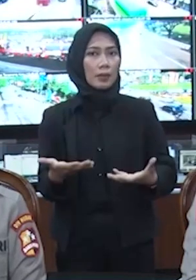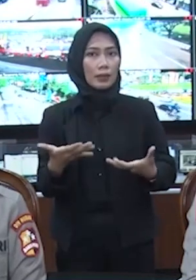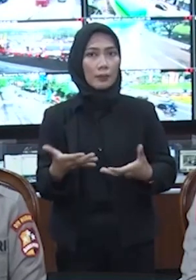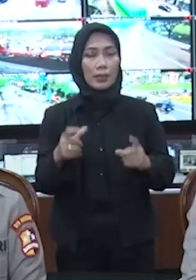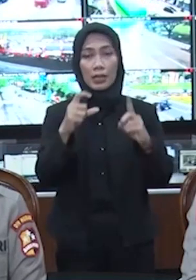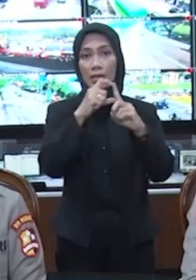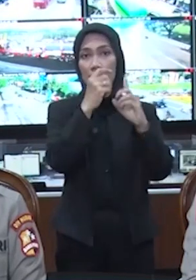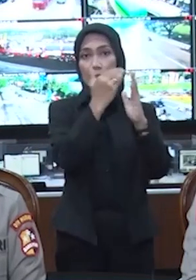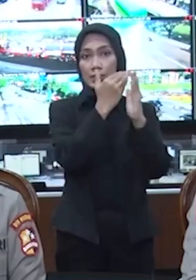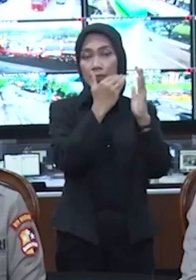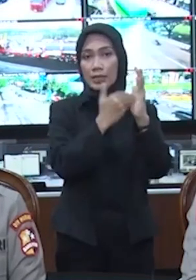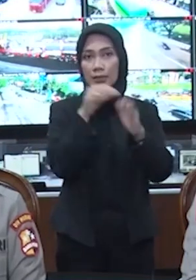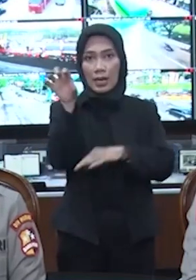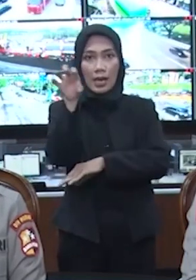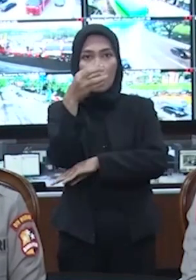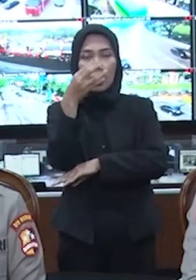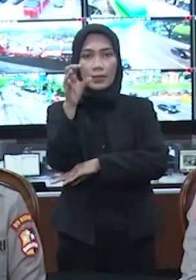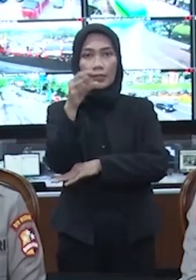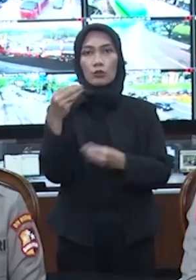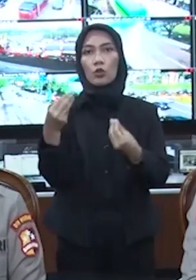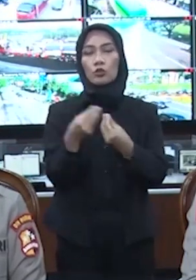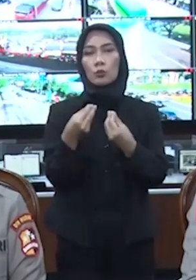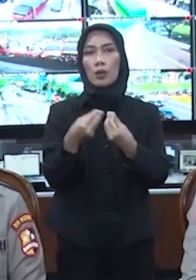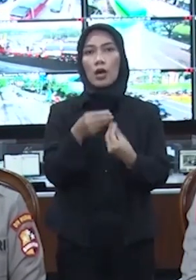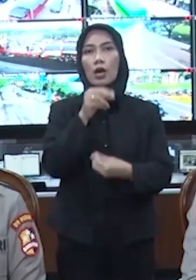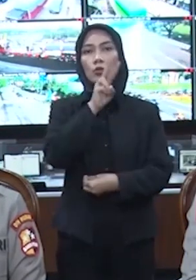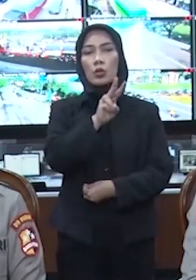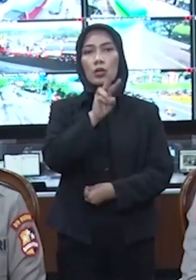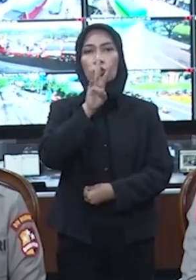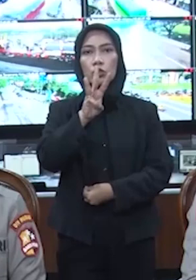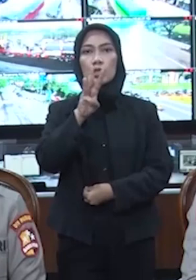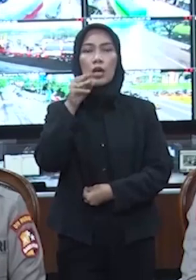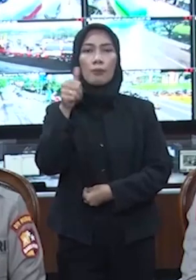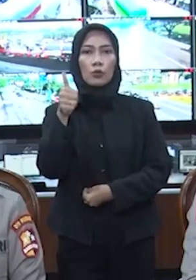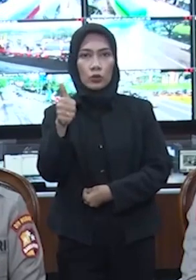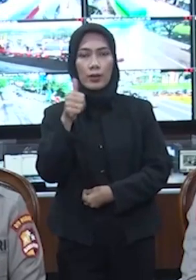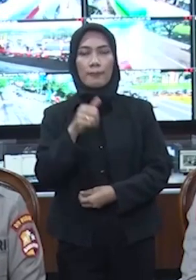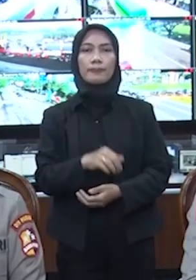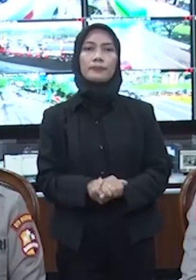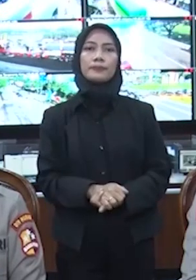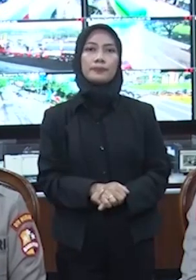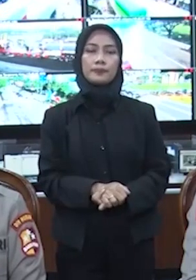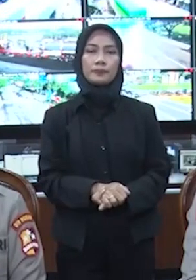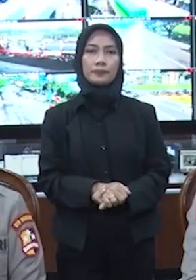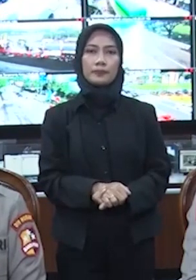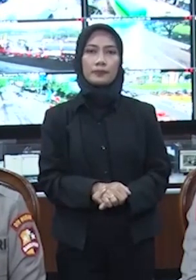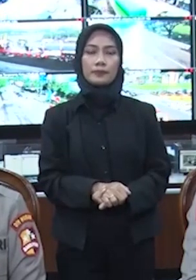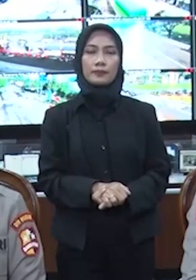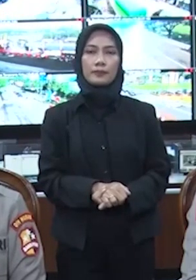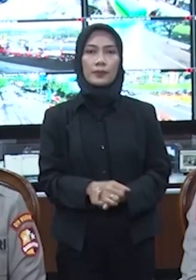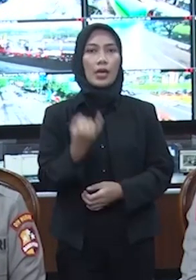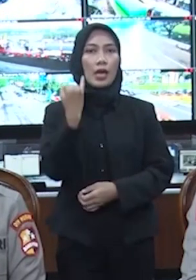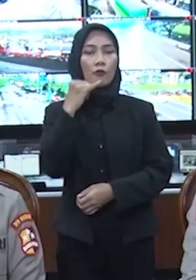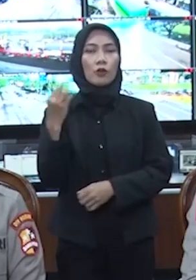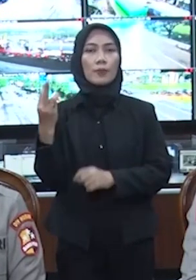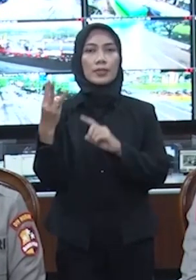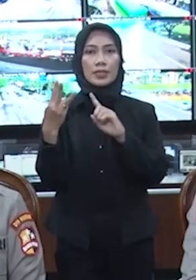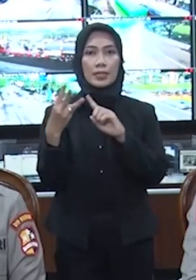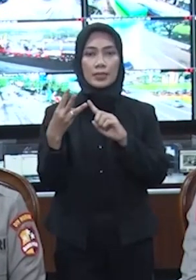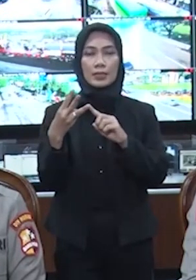penentuan kamera sebanyak 236 perkara informasi ketiga